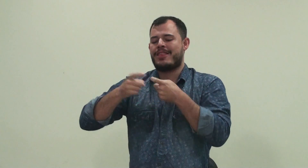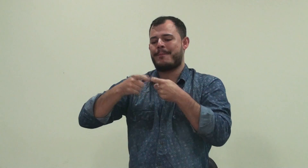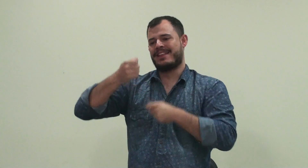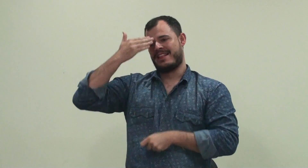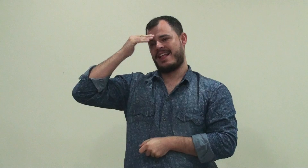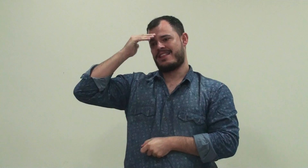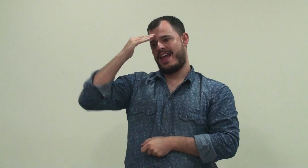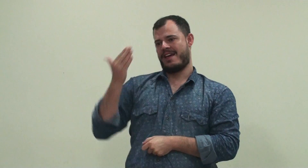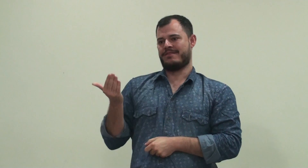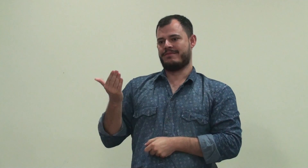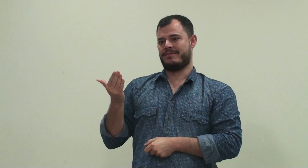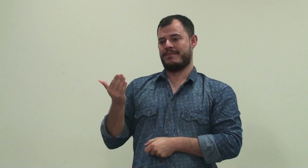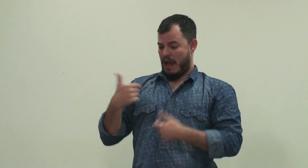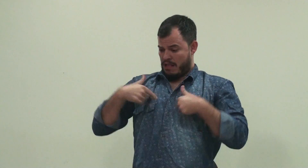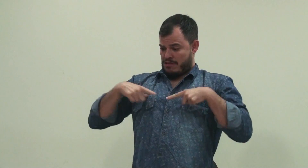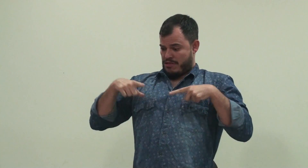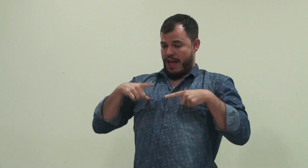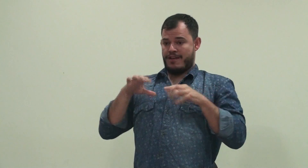e a gente nunca conversou nada.